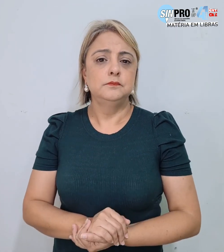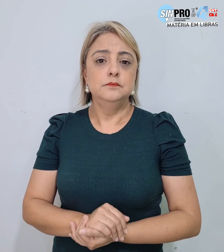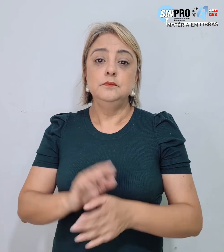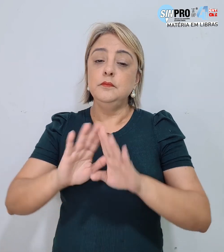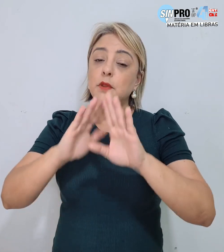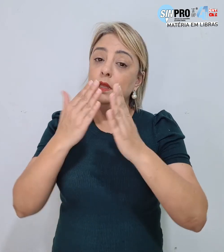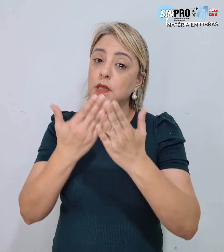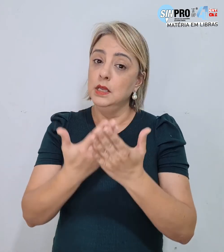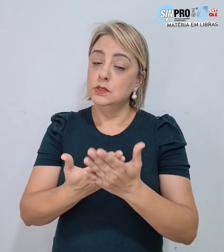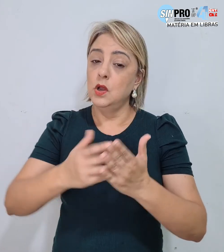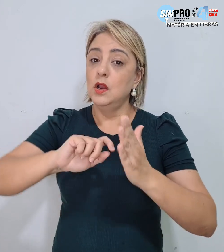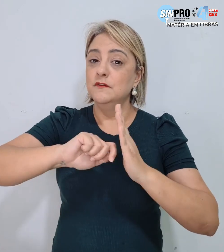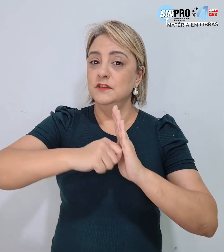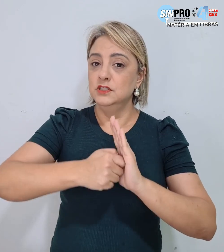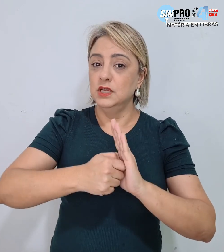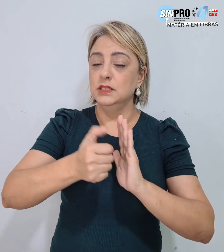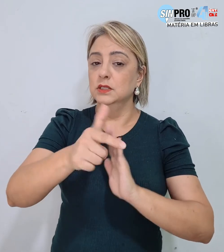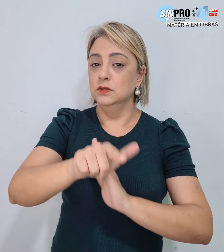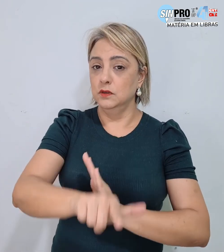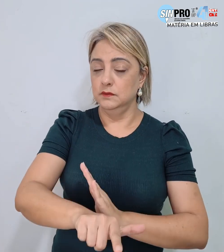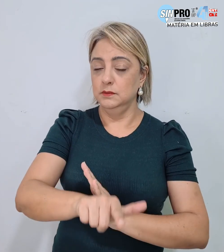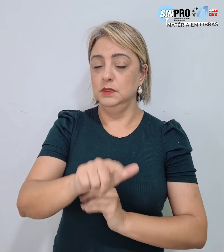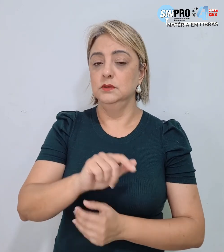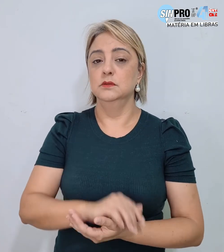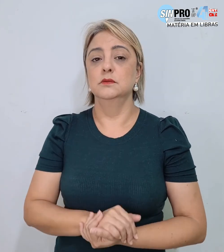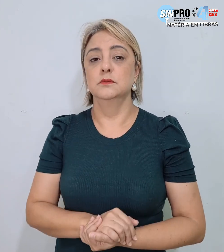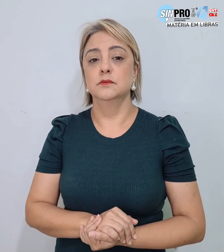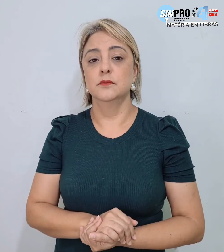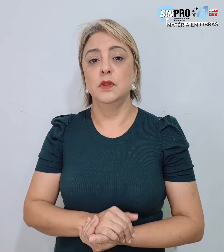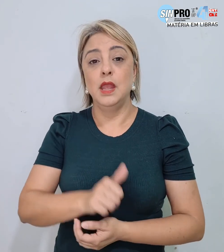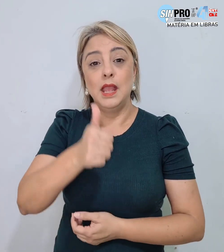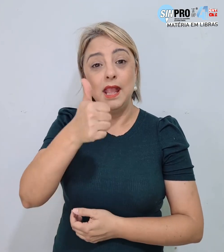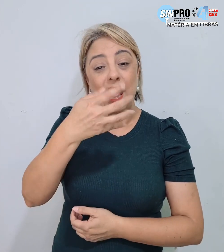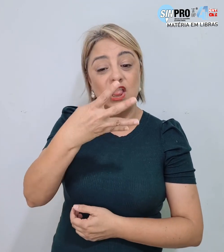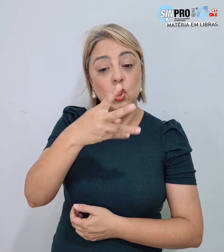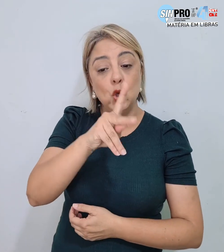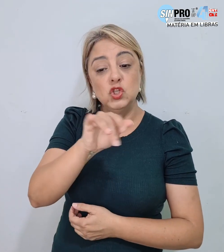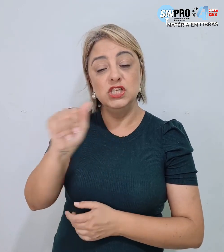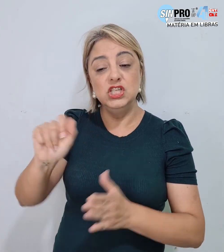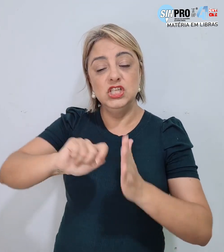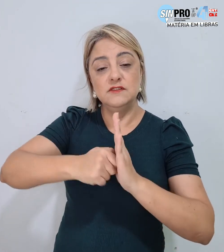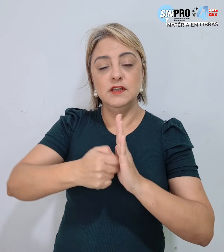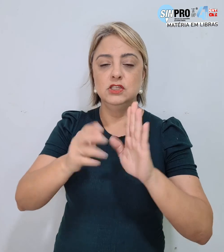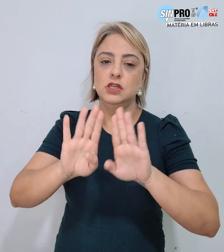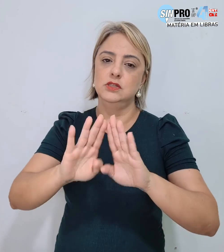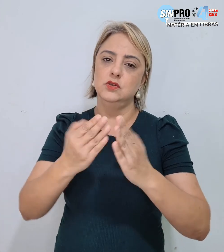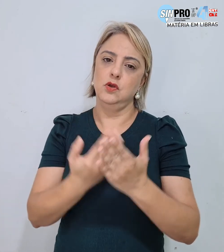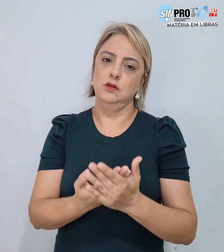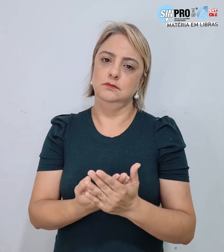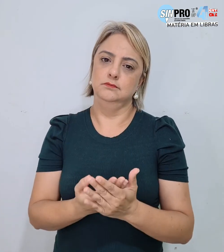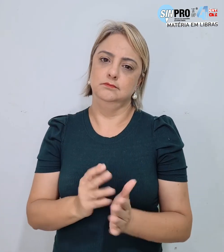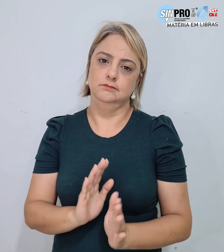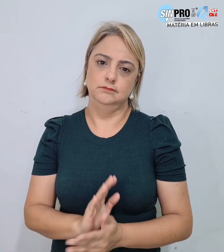o que a escola seja fechada e por 14 dias explica em